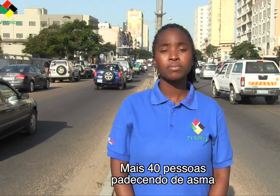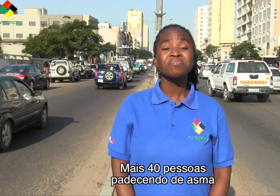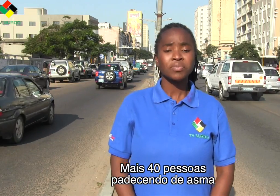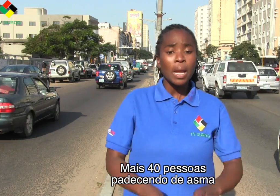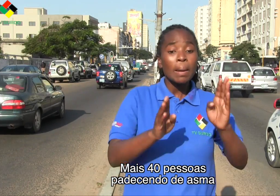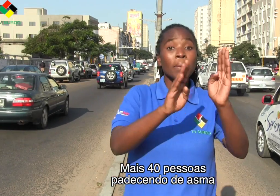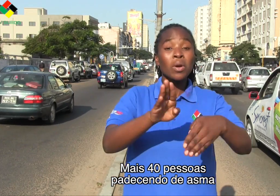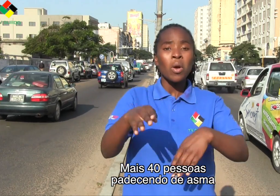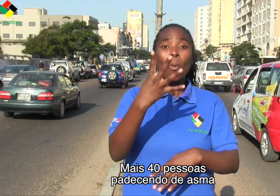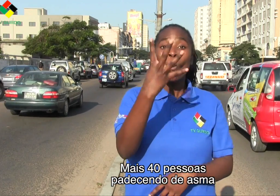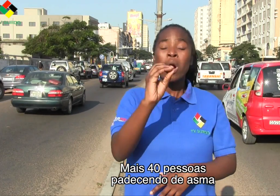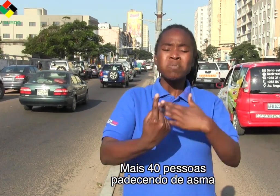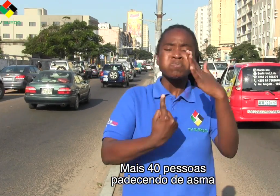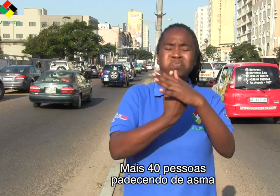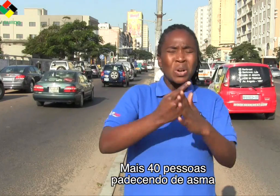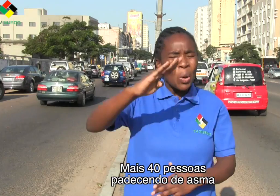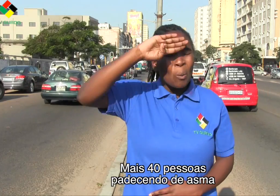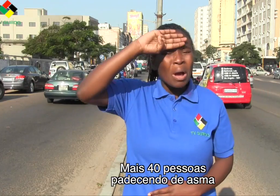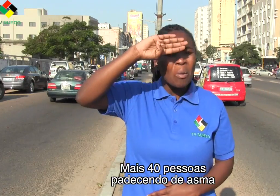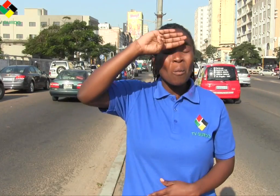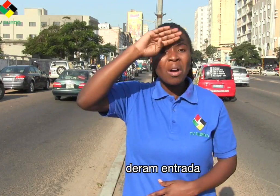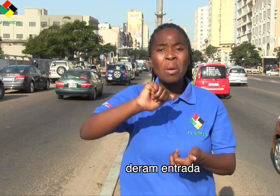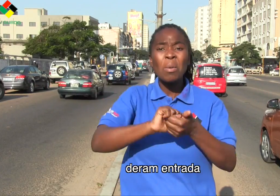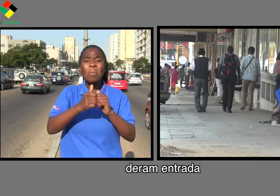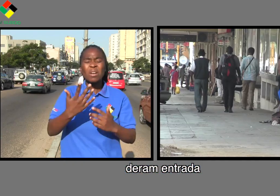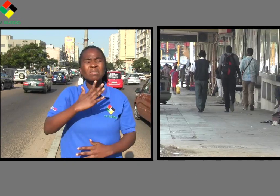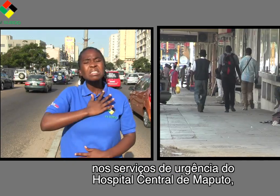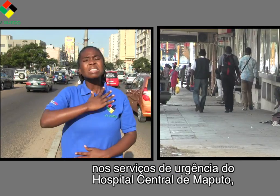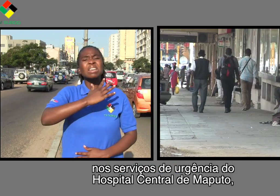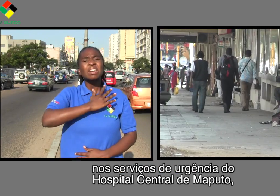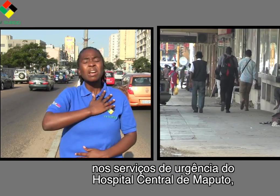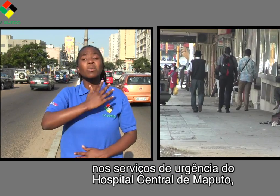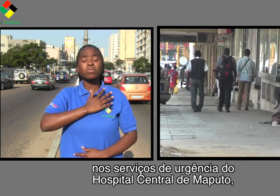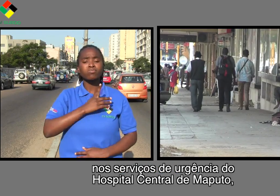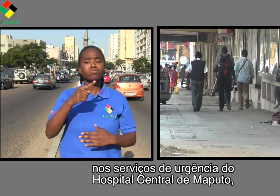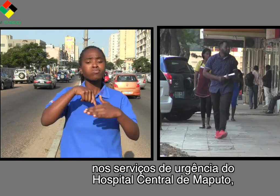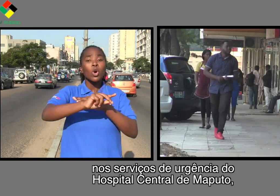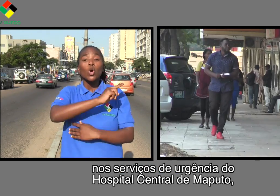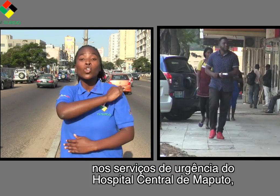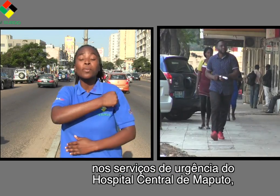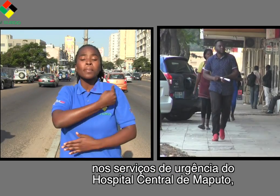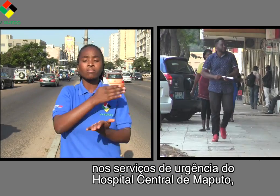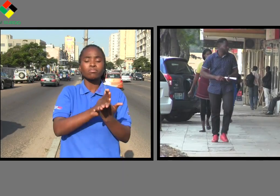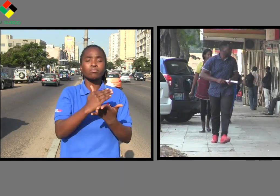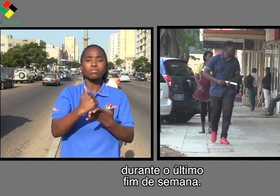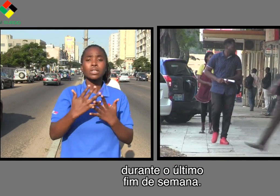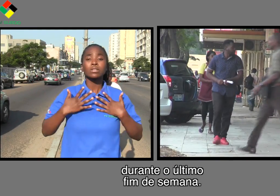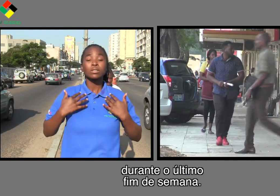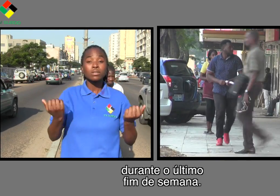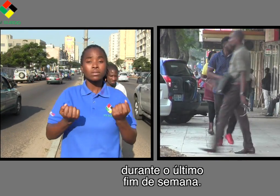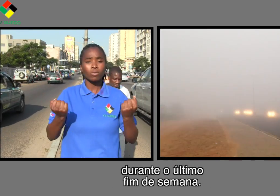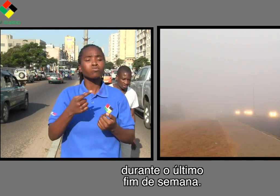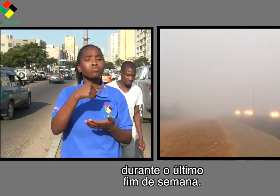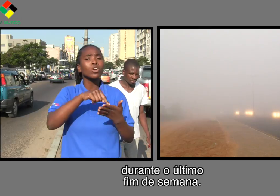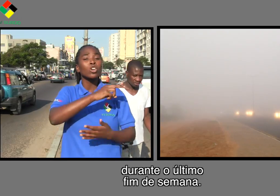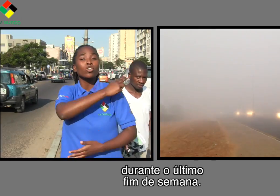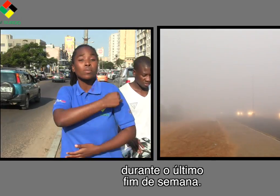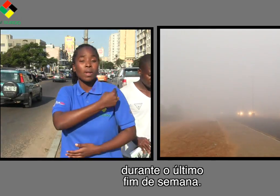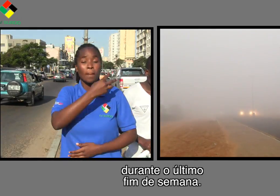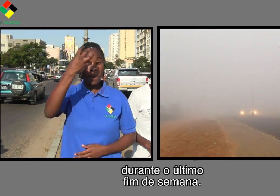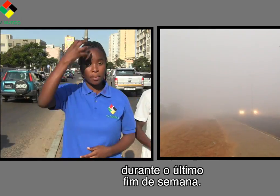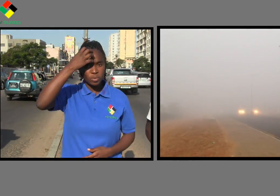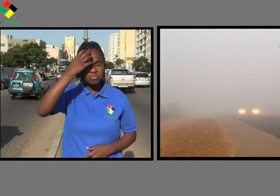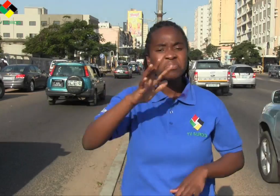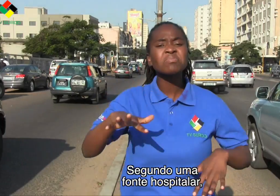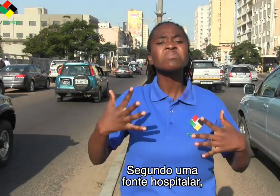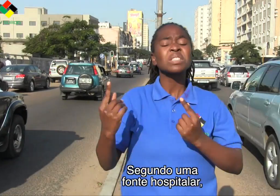Mais de 40 pessoas padecendo de asma deram entrada no serviço de urgência do Hospital Central de Maputo durante o último fim